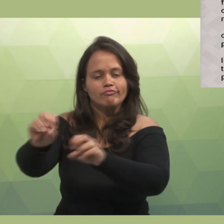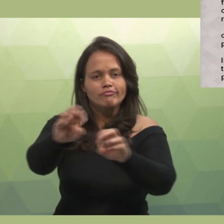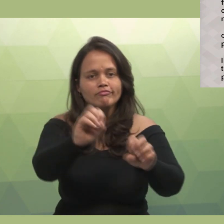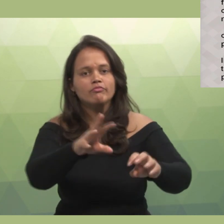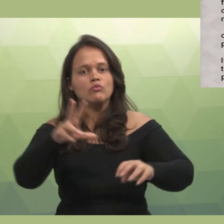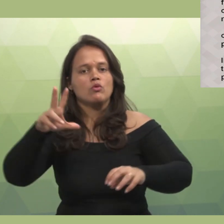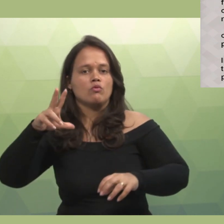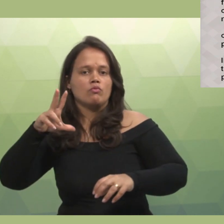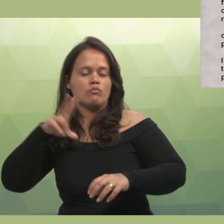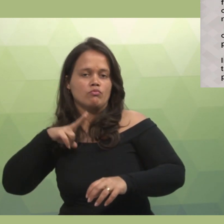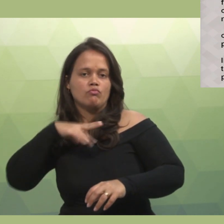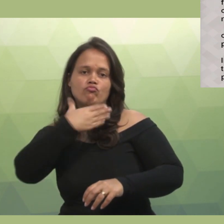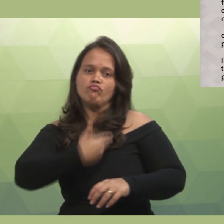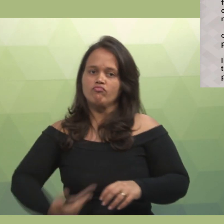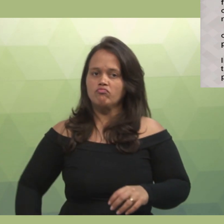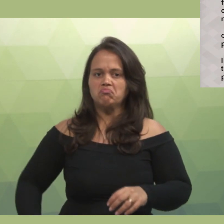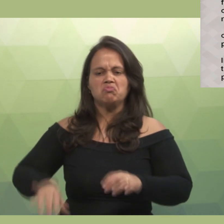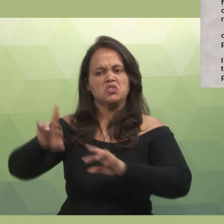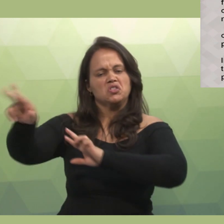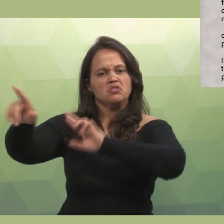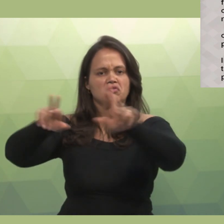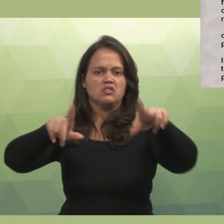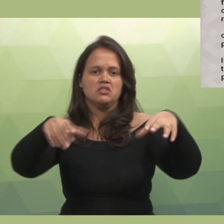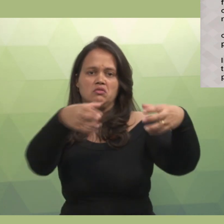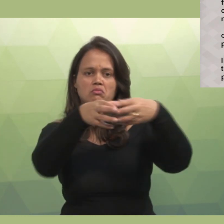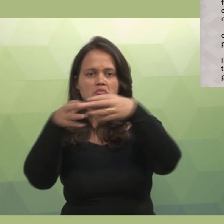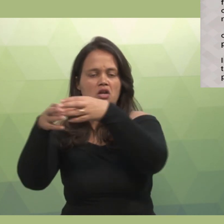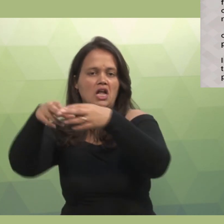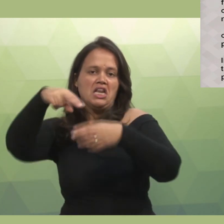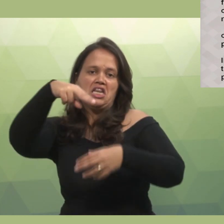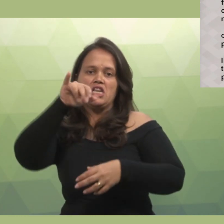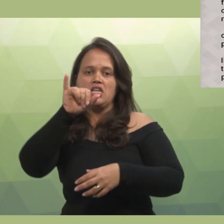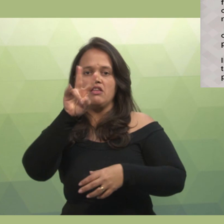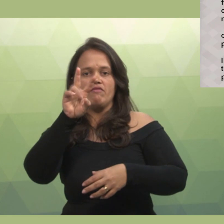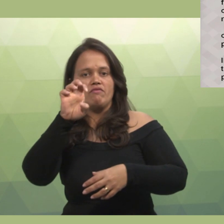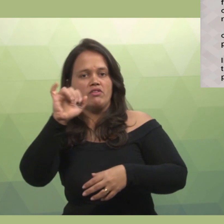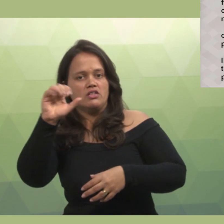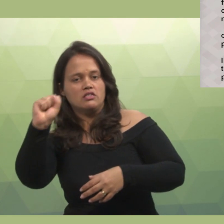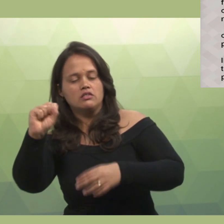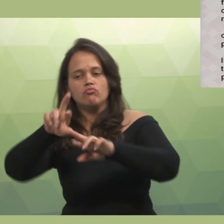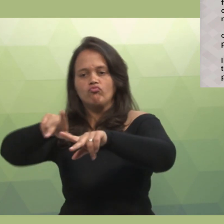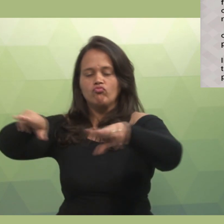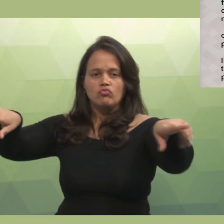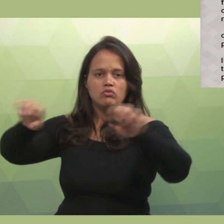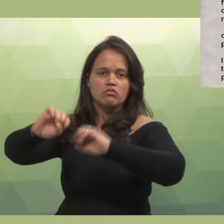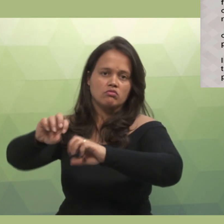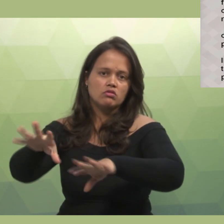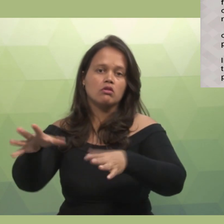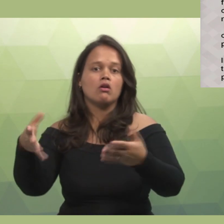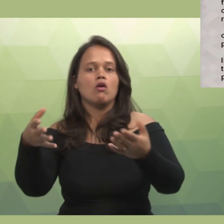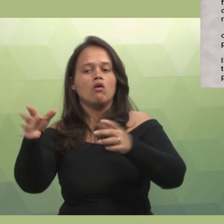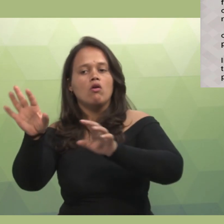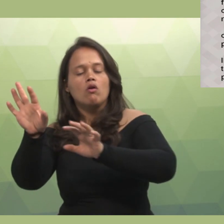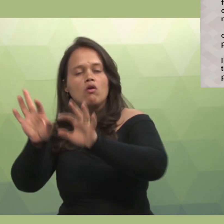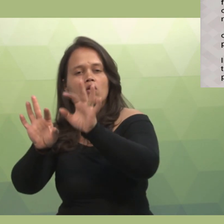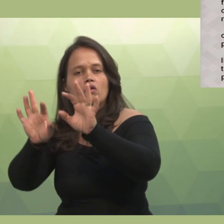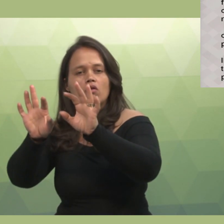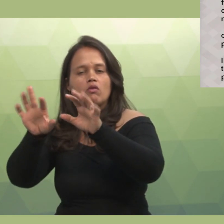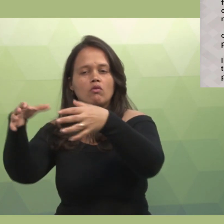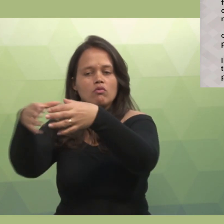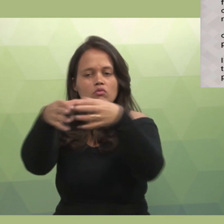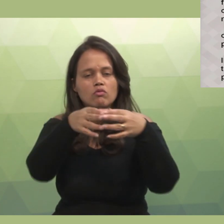diferentes níveis e modalidades de educação e de ensino, e de órgãos educacionais,